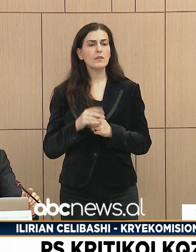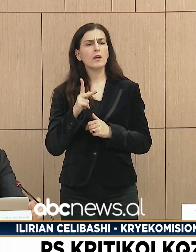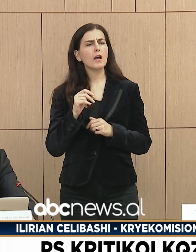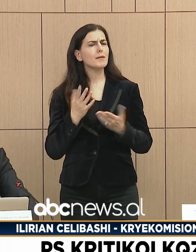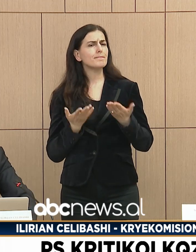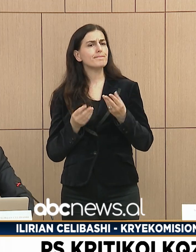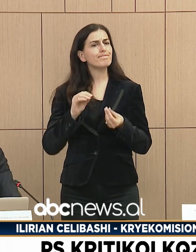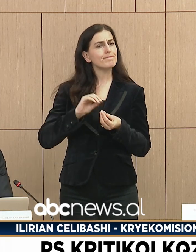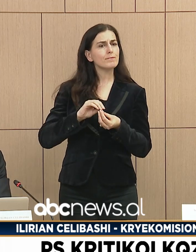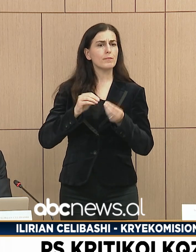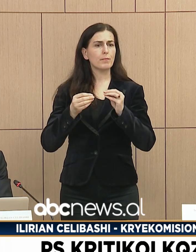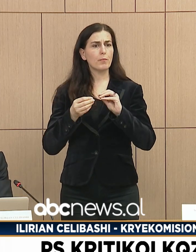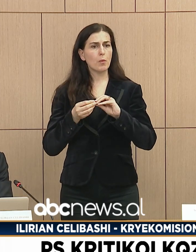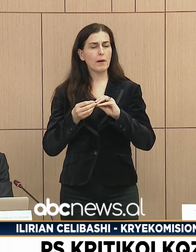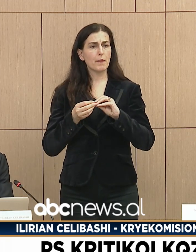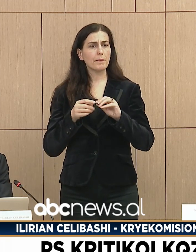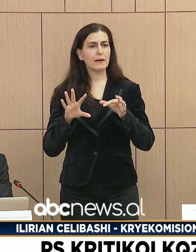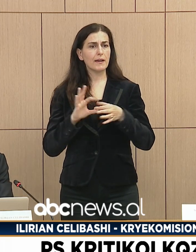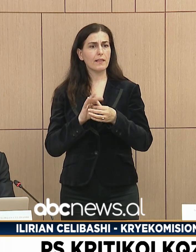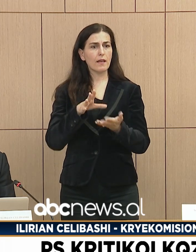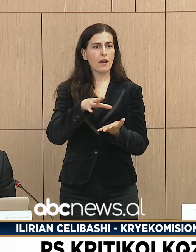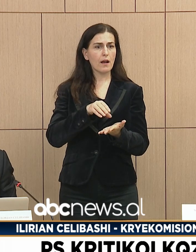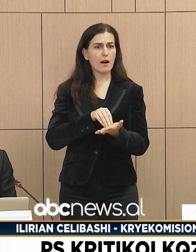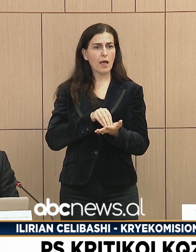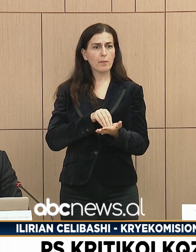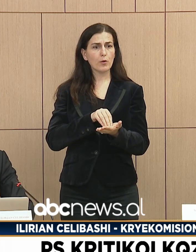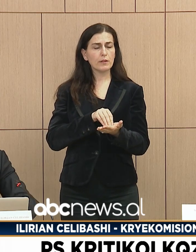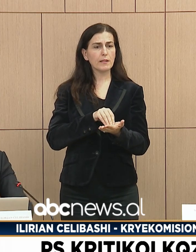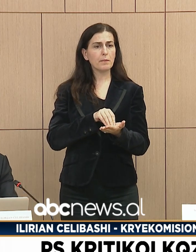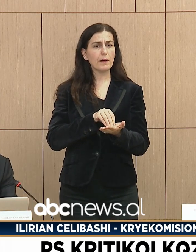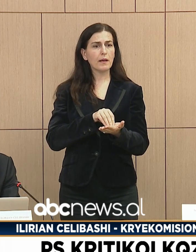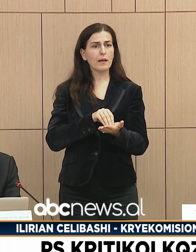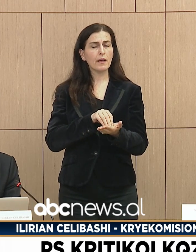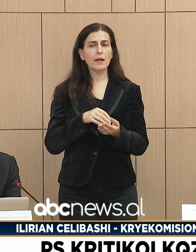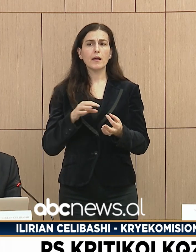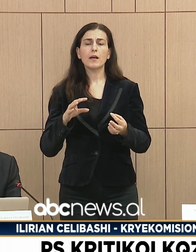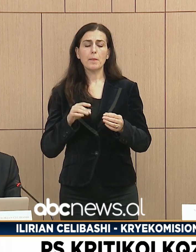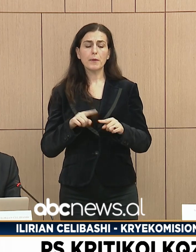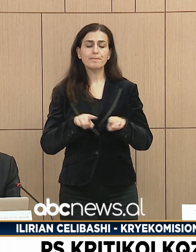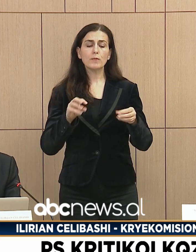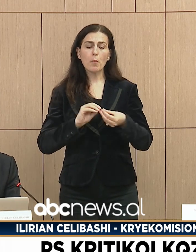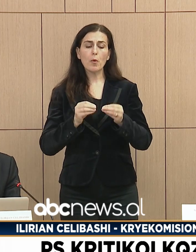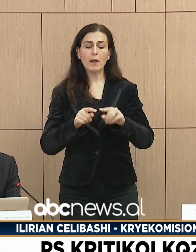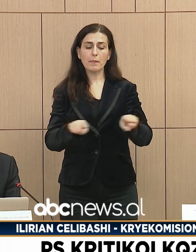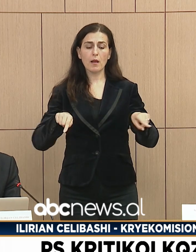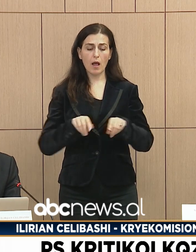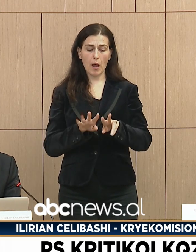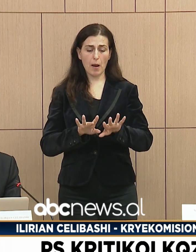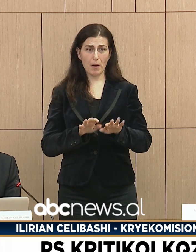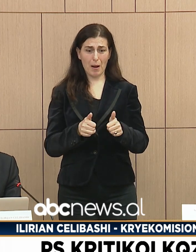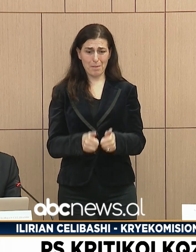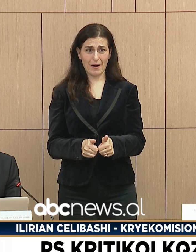patur raportimet të tjera lidhur me mos funksionimin apo problematikat të pajisjeve PEI gjatë